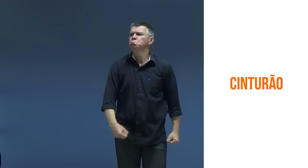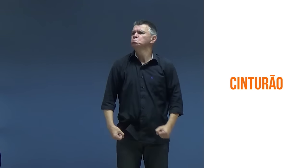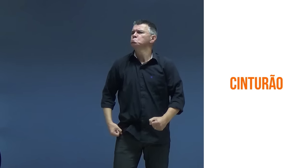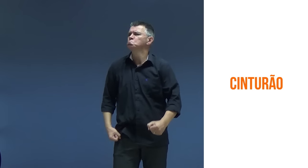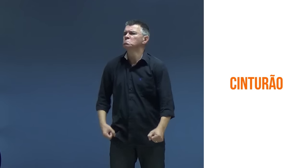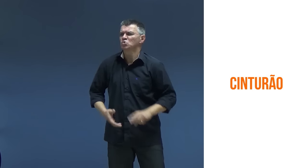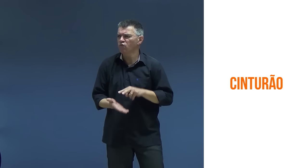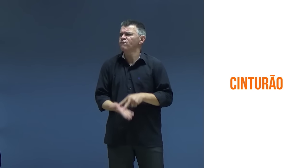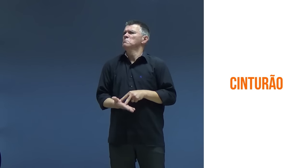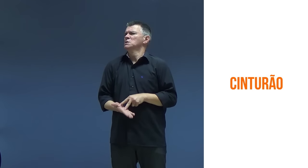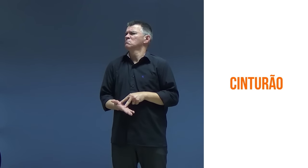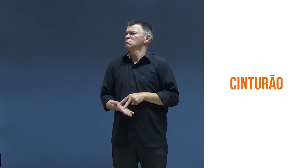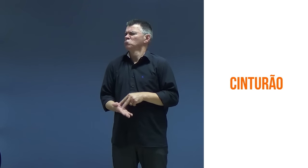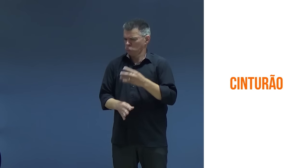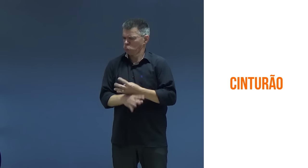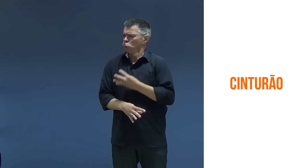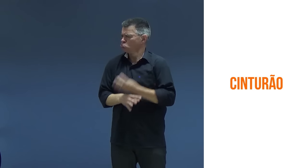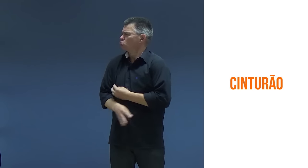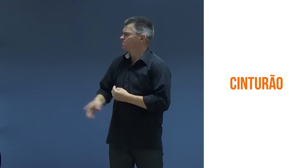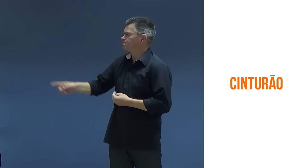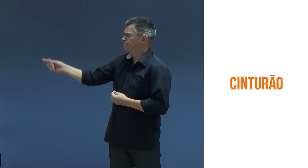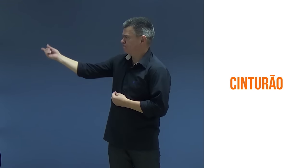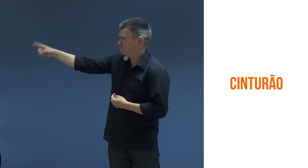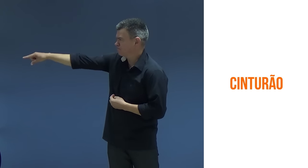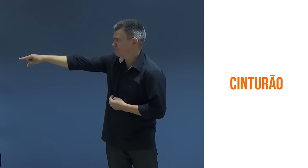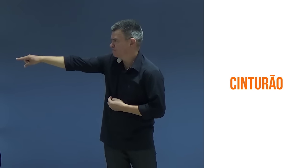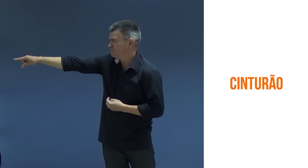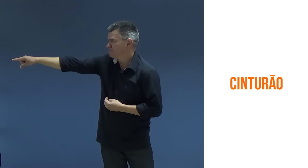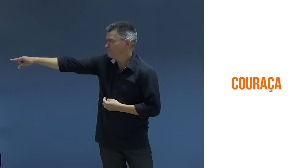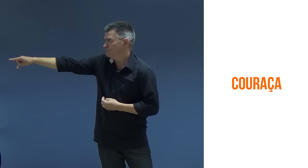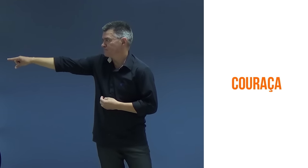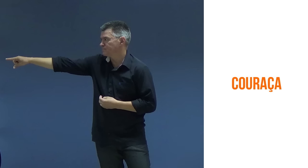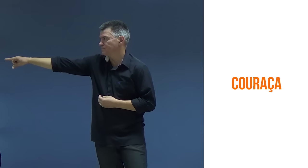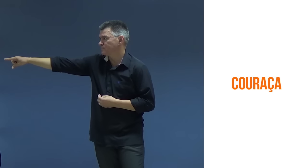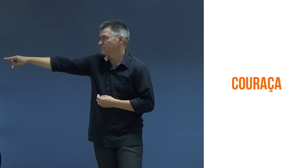calça, você não pode cair, por exemplo, na verdade? Não, o cinto é para te dar firmeza. Próximo.